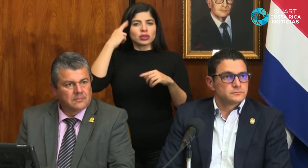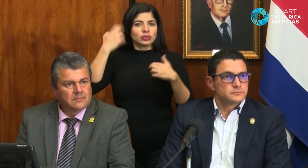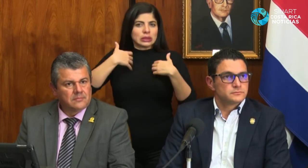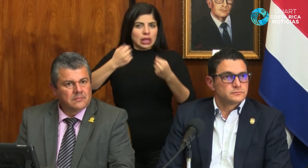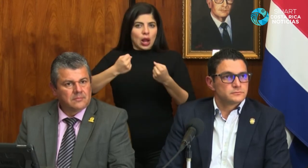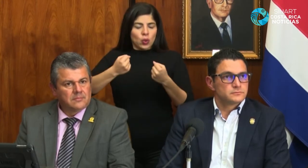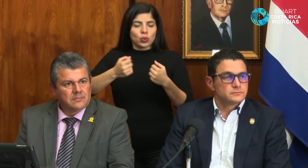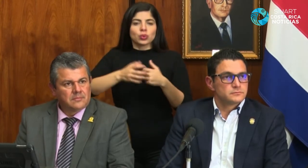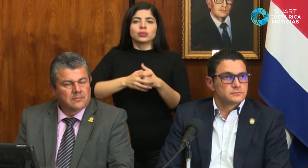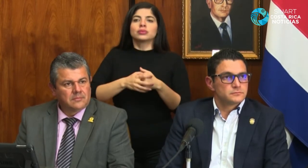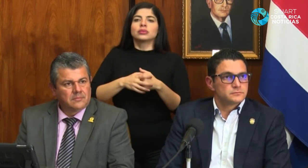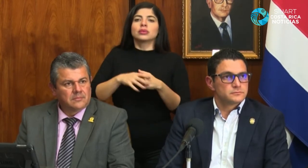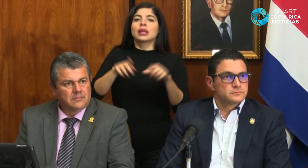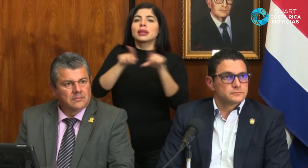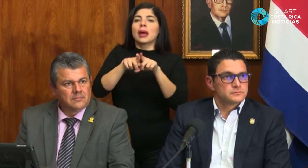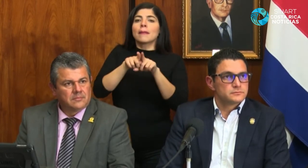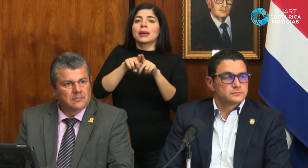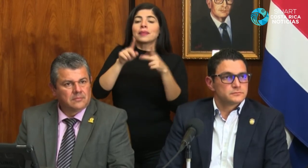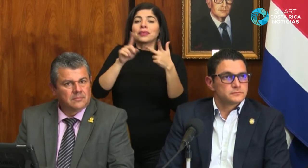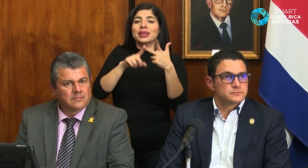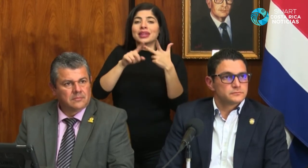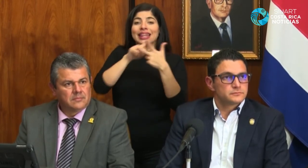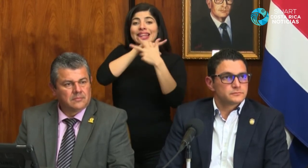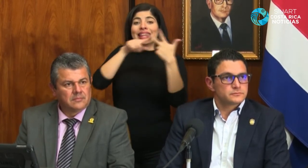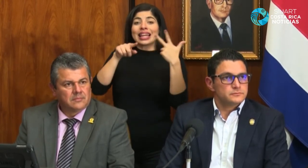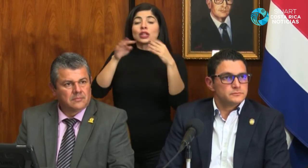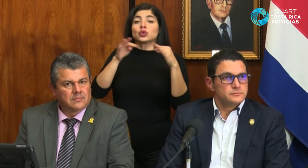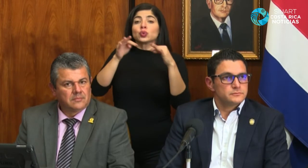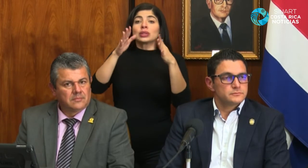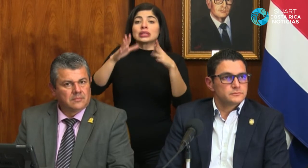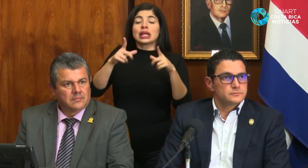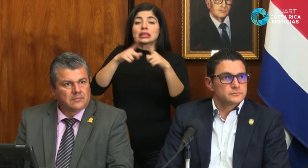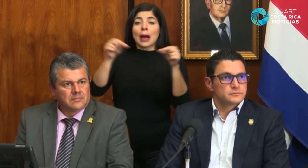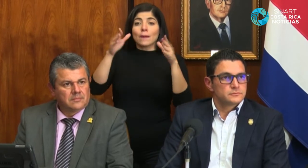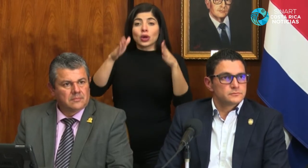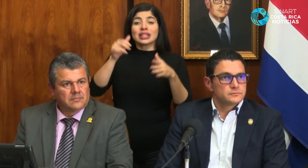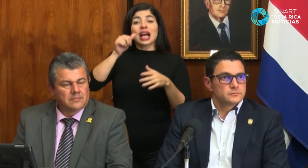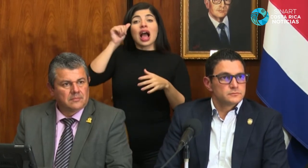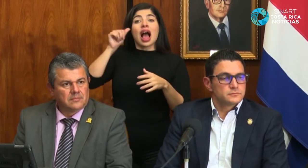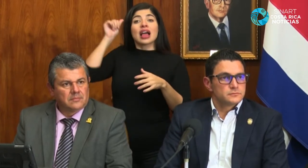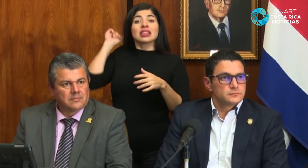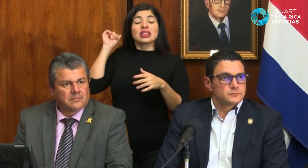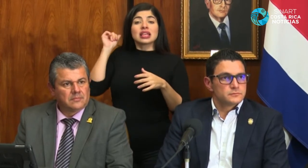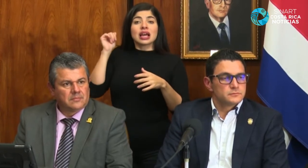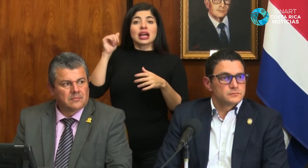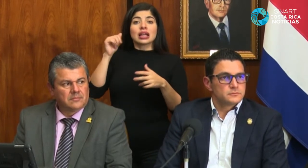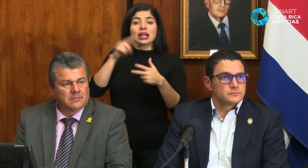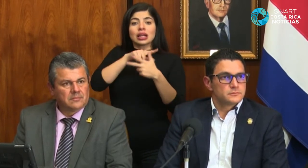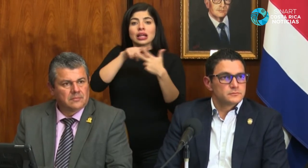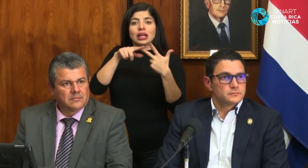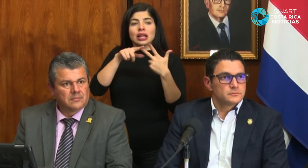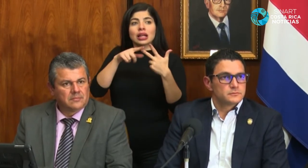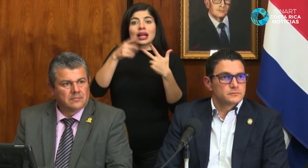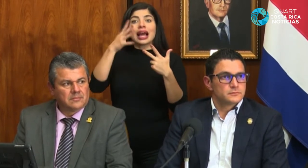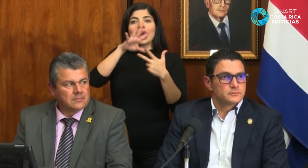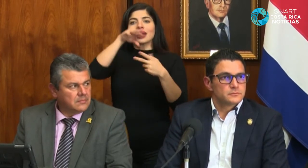También sobre los 3 turistas japoneses que nos habían hablado ayer, que pertenecían a un grupo de